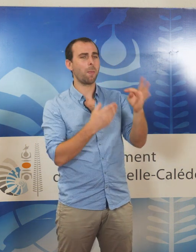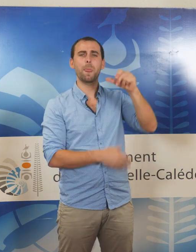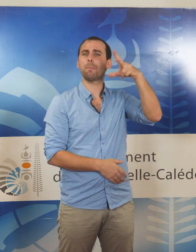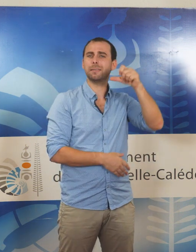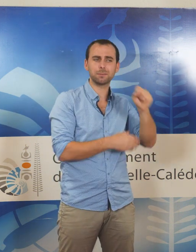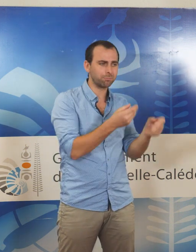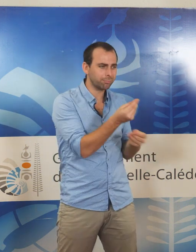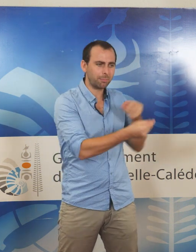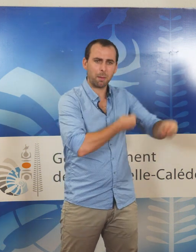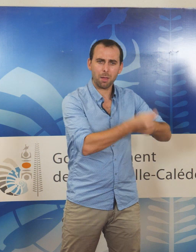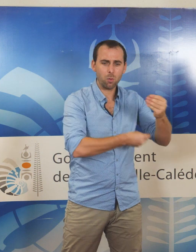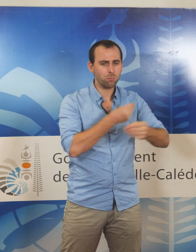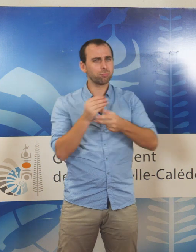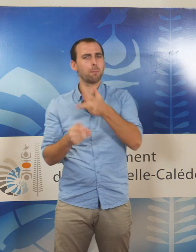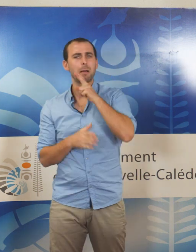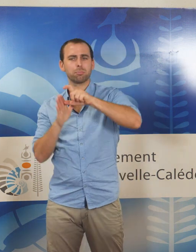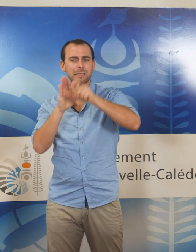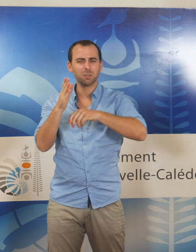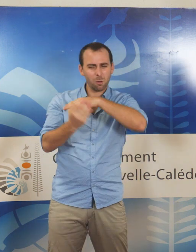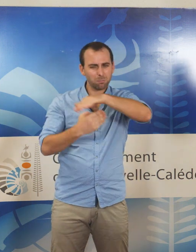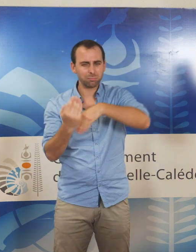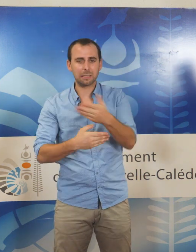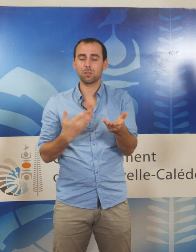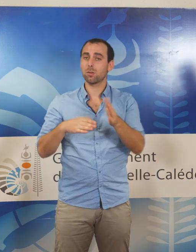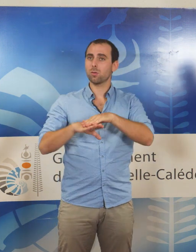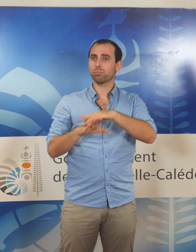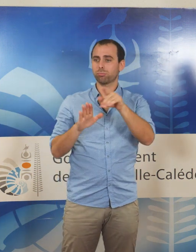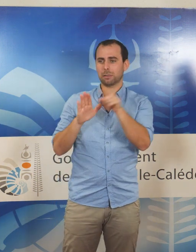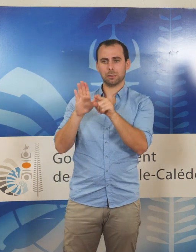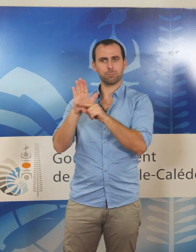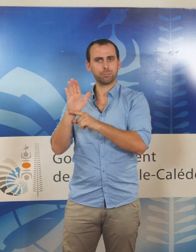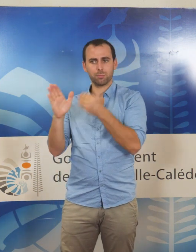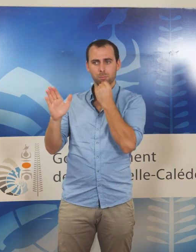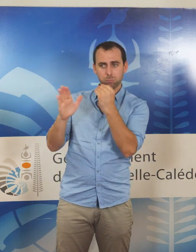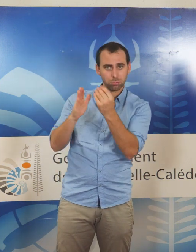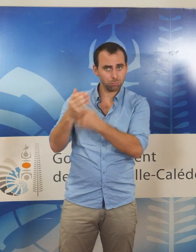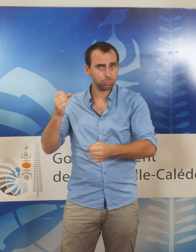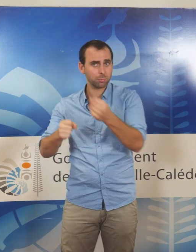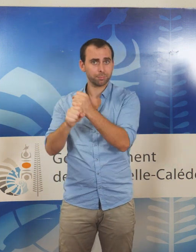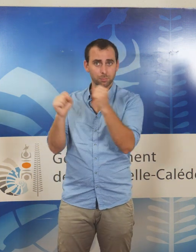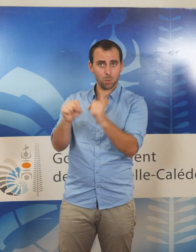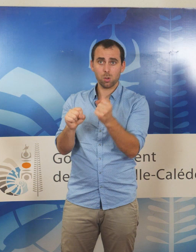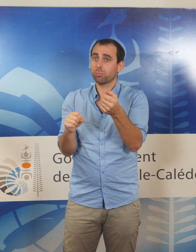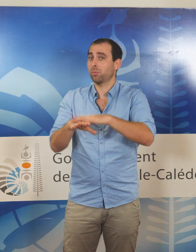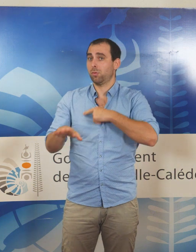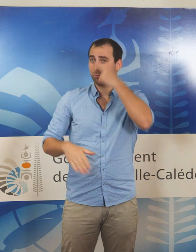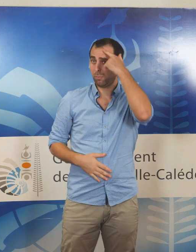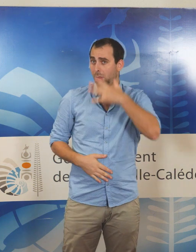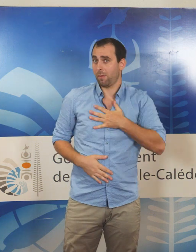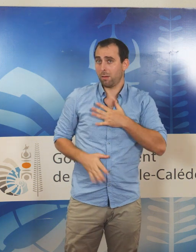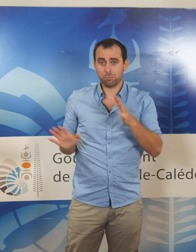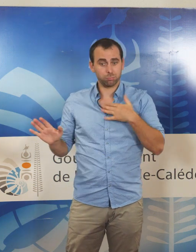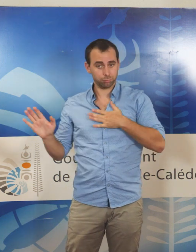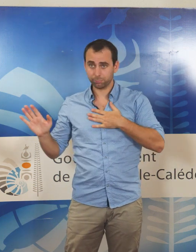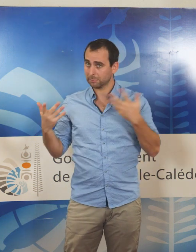ces bars de restauration sont en capacité de mettre en place les mêmes mesures, Pour ma part, et c'est un avis personnel qui n'engage que moi à l'heure